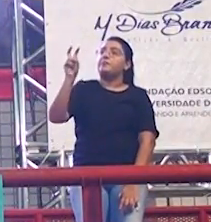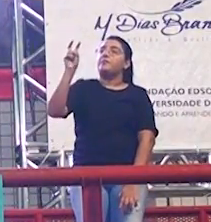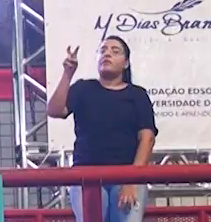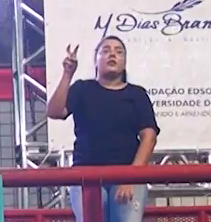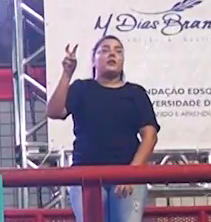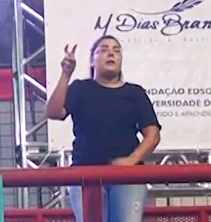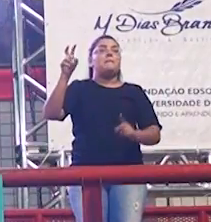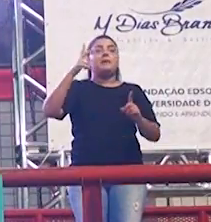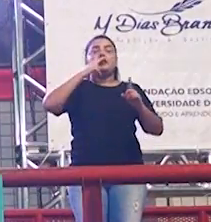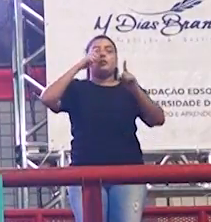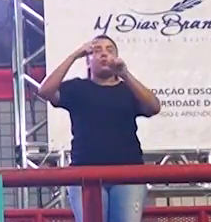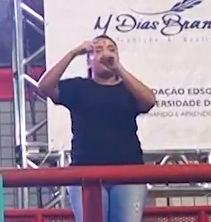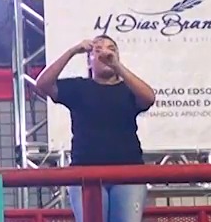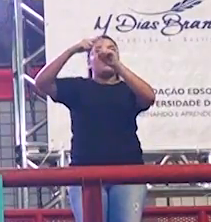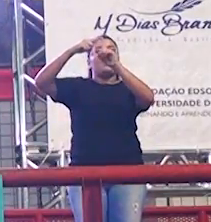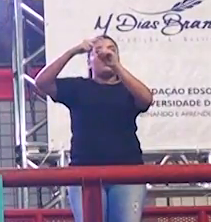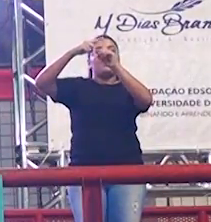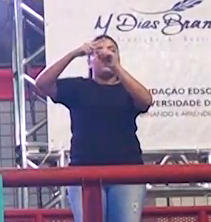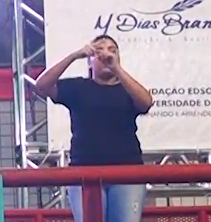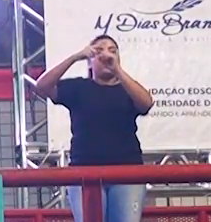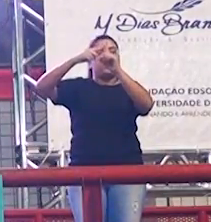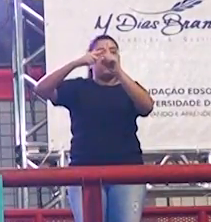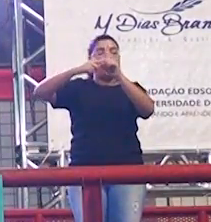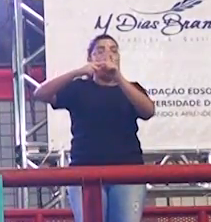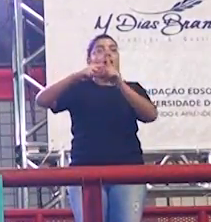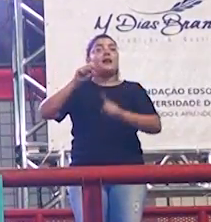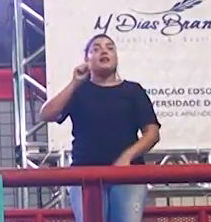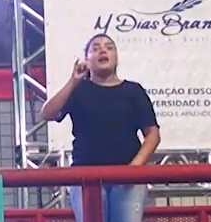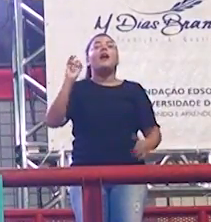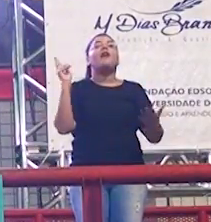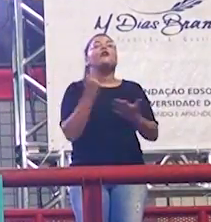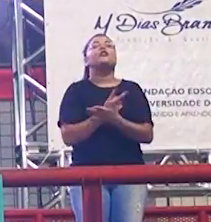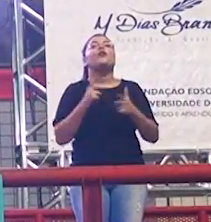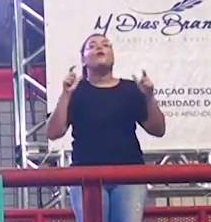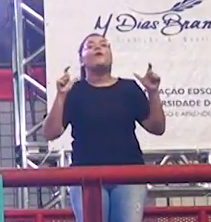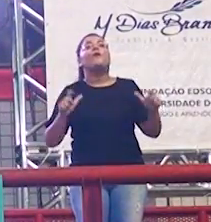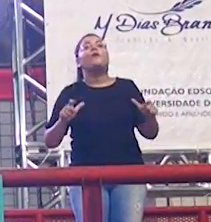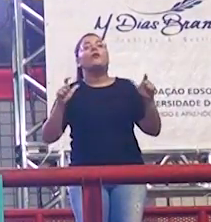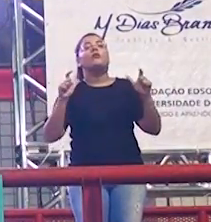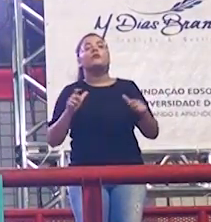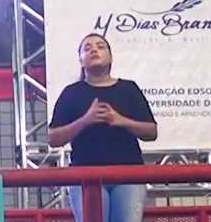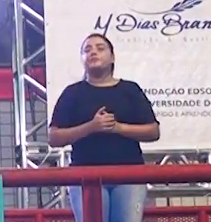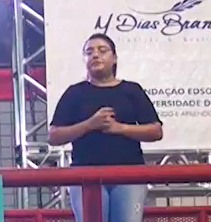menor vai ficando a temperatura. Está claro? Isso acontece aonde? Na